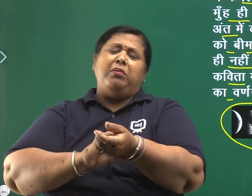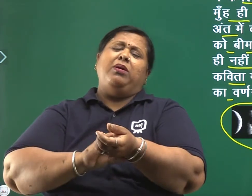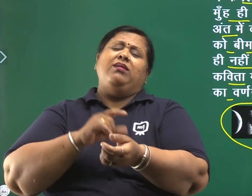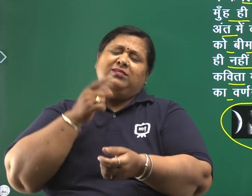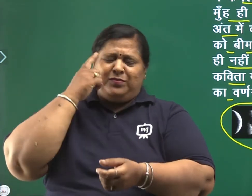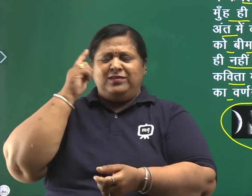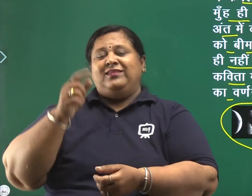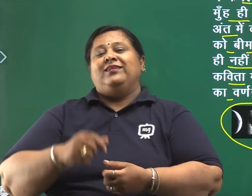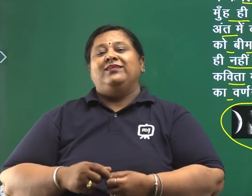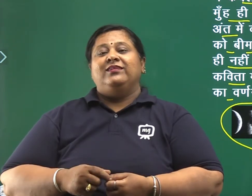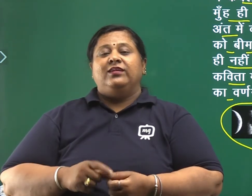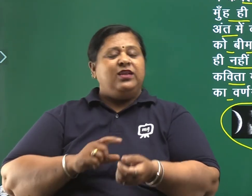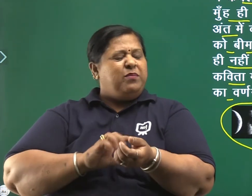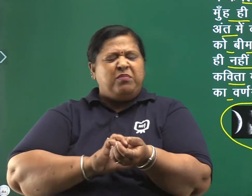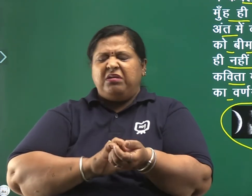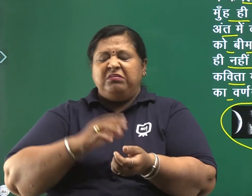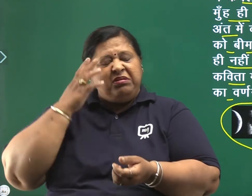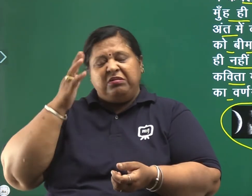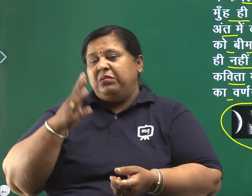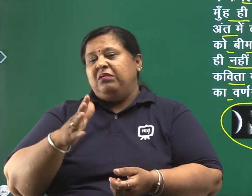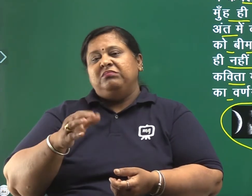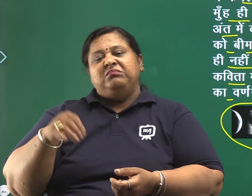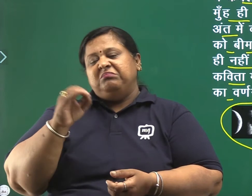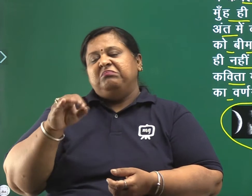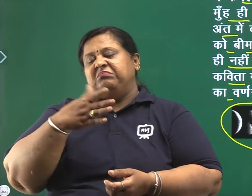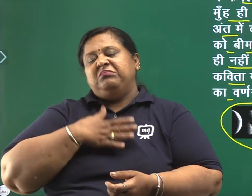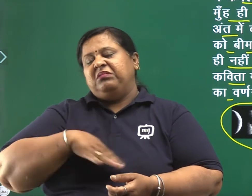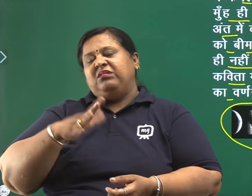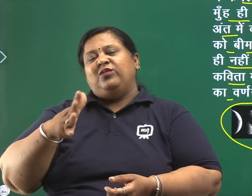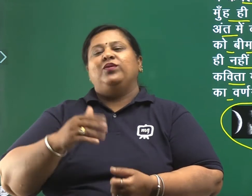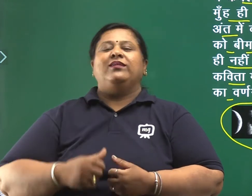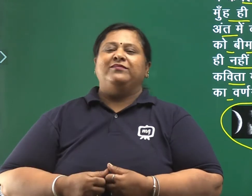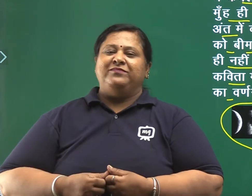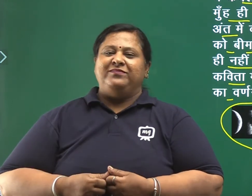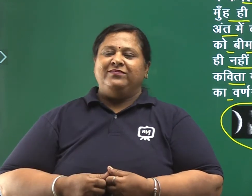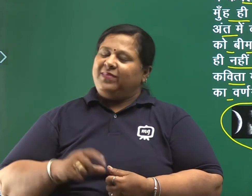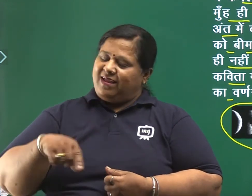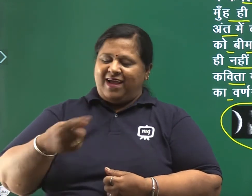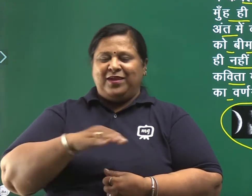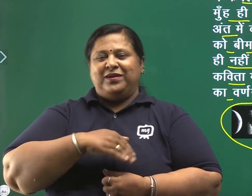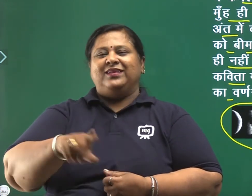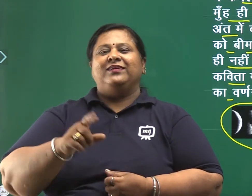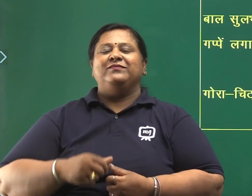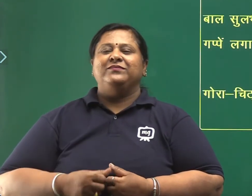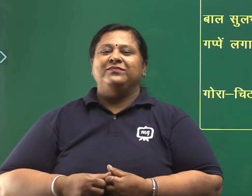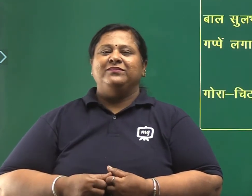है, और ये बीमारी कभी ठीक होने का नाम ही नहीं लेती है। आगे बढ़ते हैं।